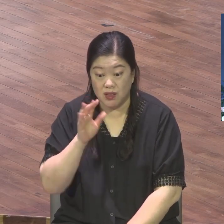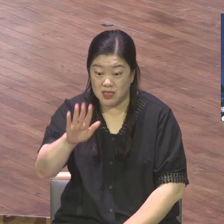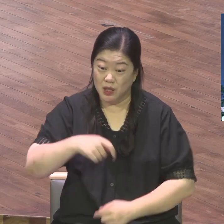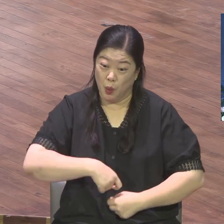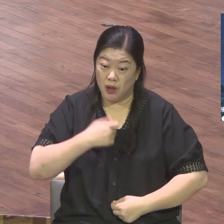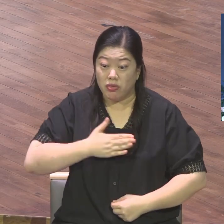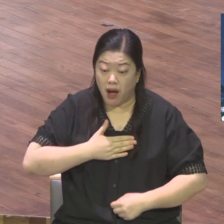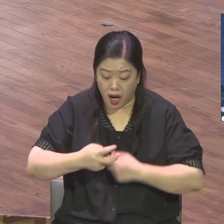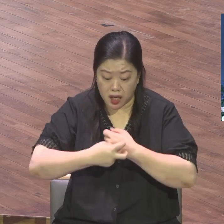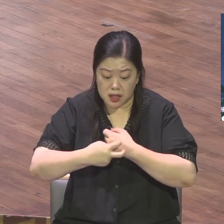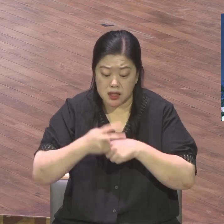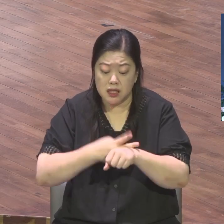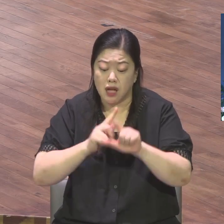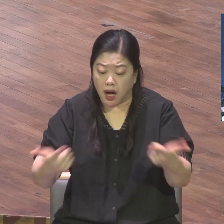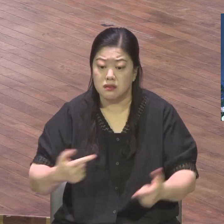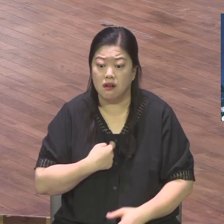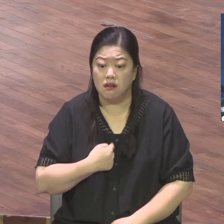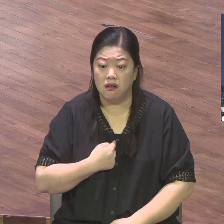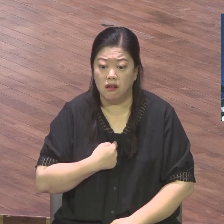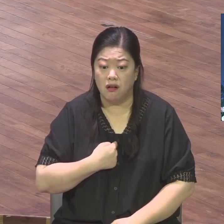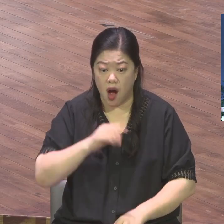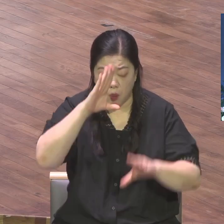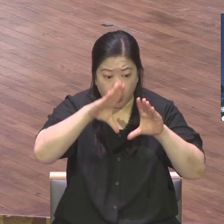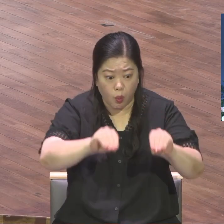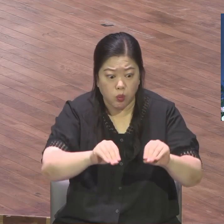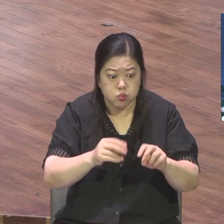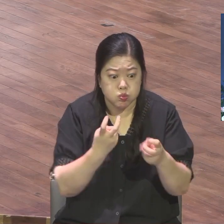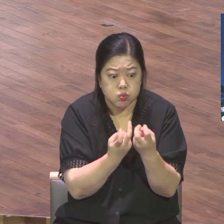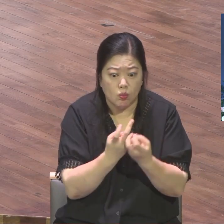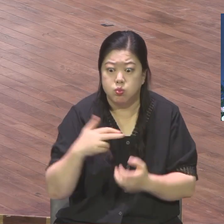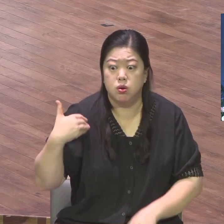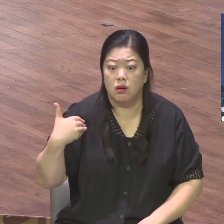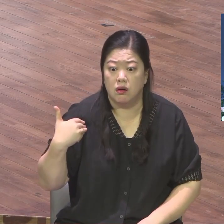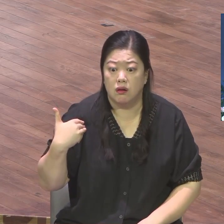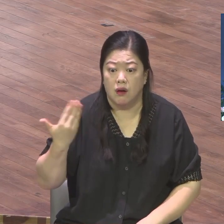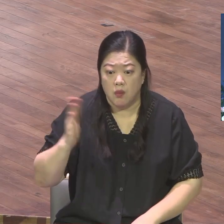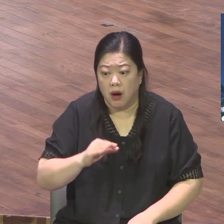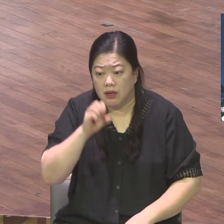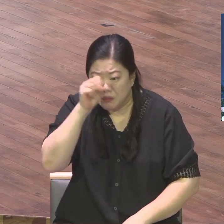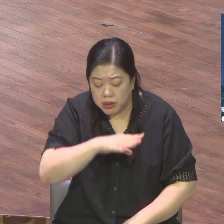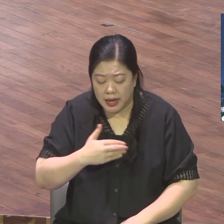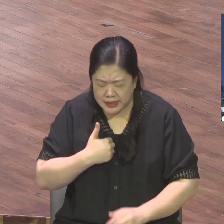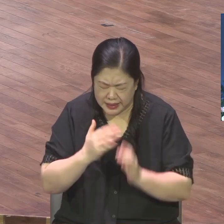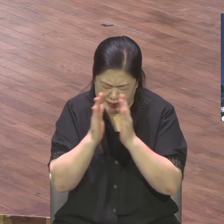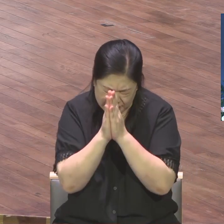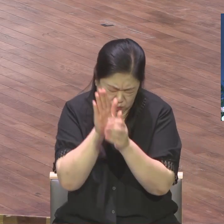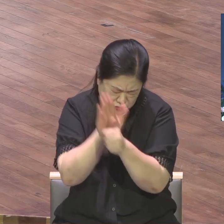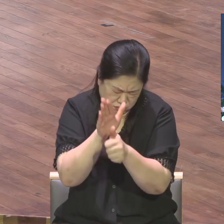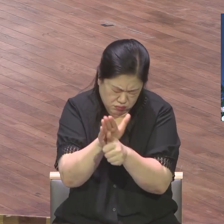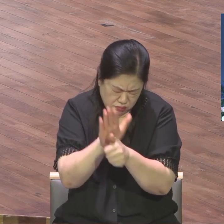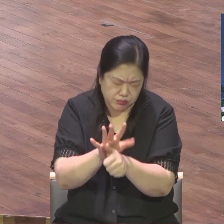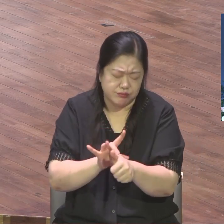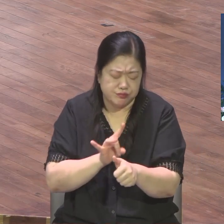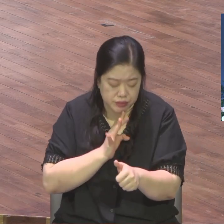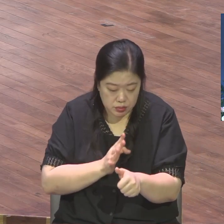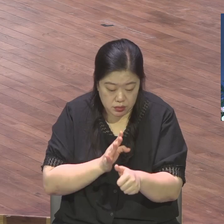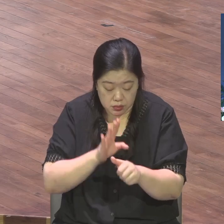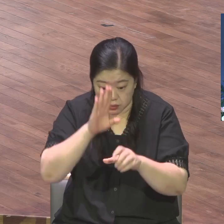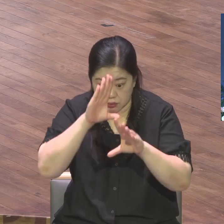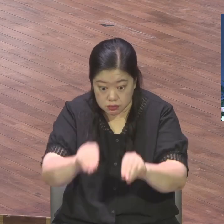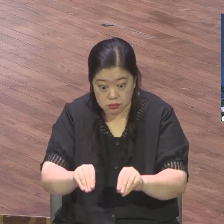선교 현장에서도 이런 체험을 많이 했어요. 핵심이 뭡니까? 복음 전파의 일종의 도구일